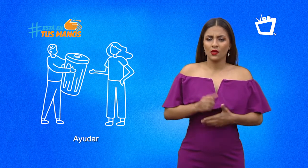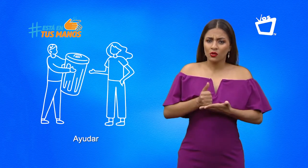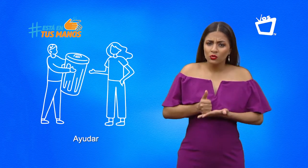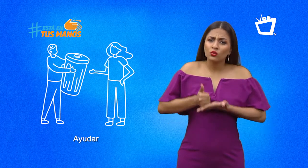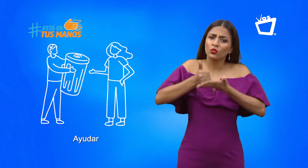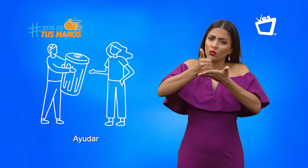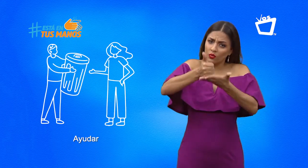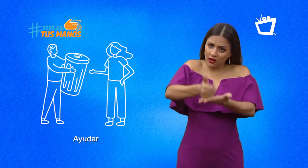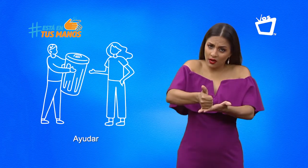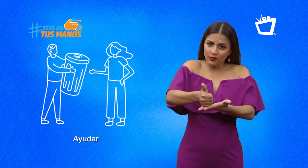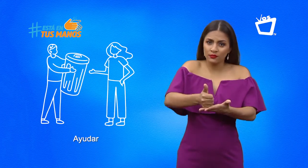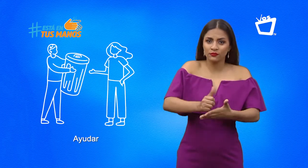ayudar